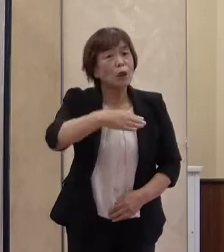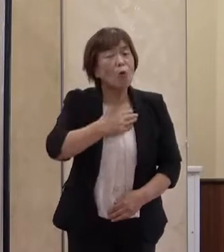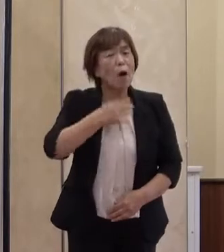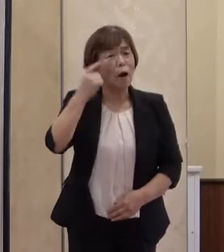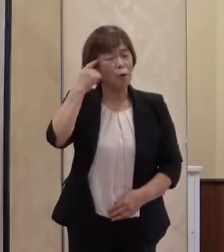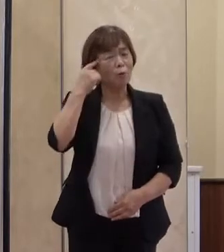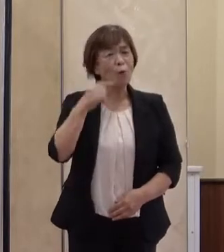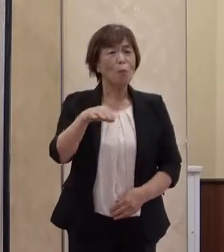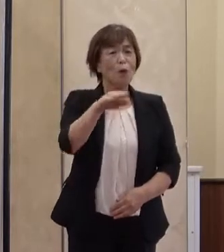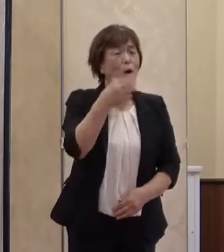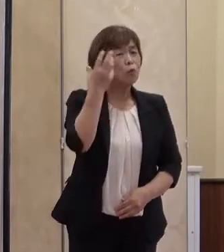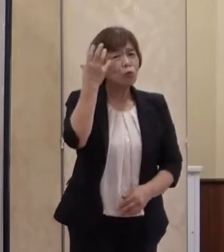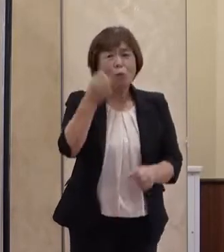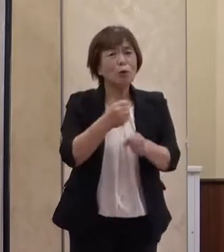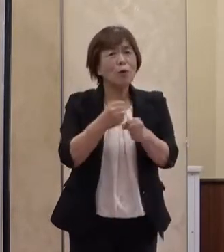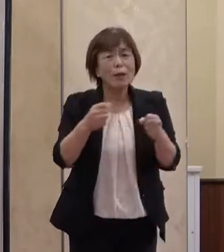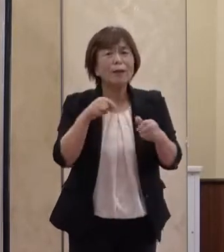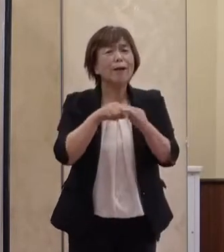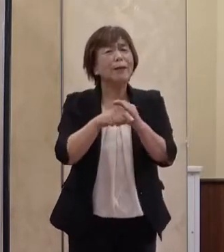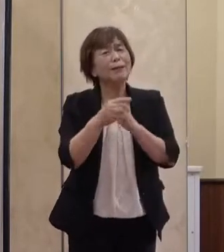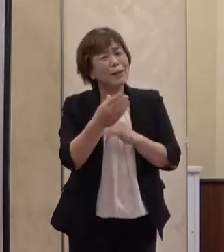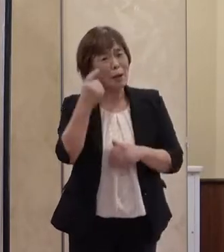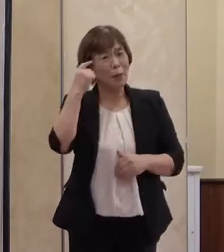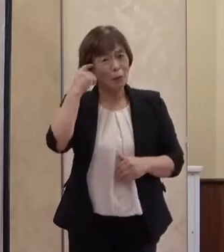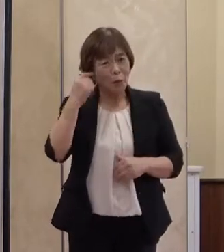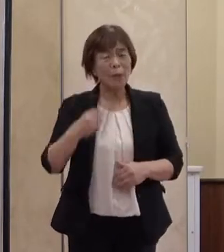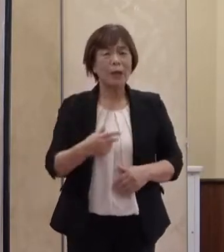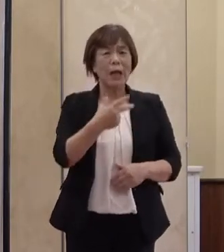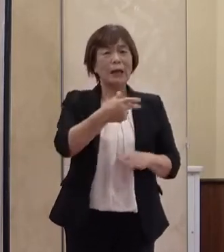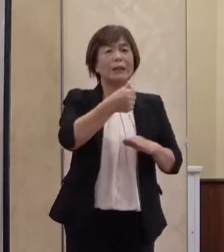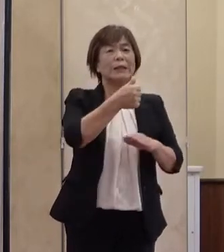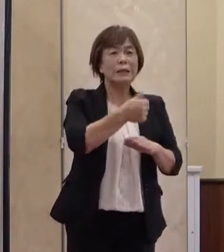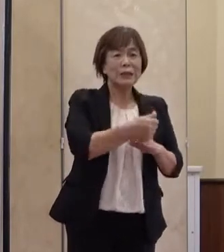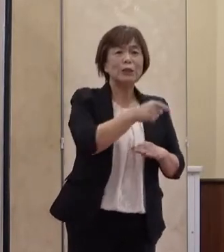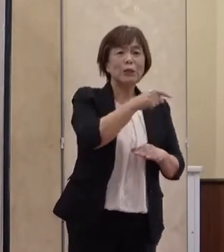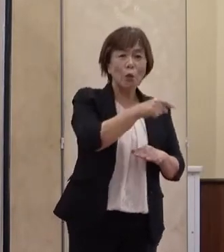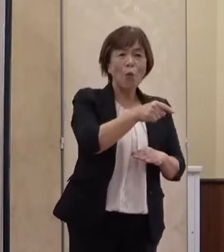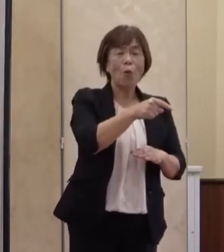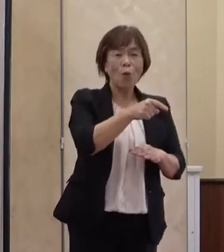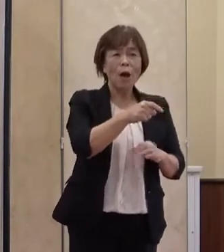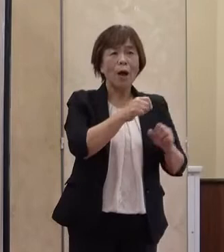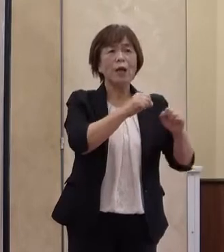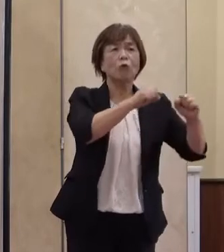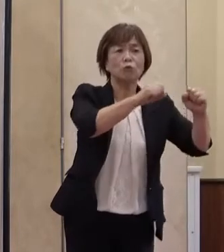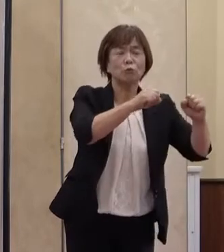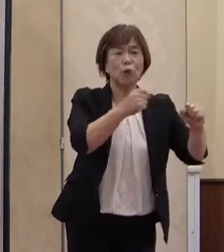想像できないのかなと思うけど、市長が国際金融都市を仮に目指すって僕が反対するって言ったら、